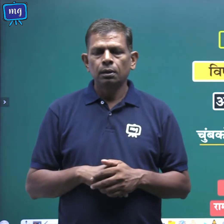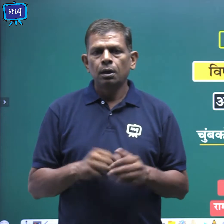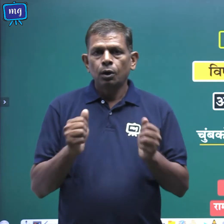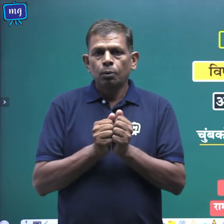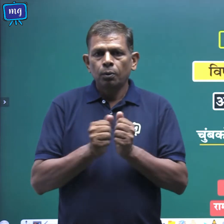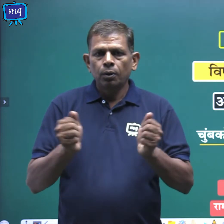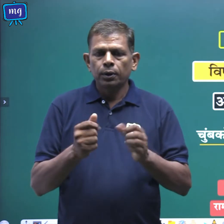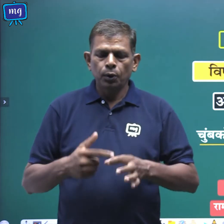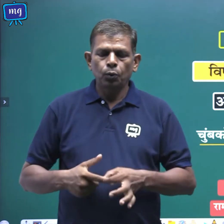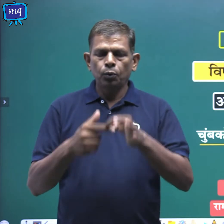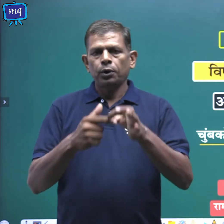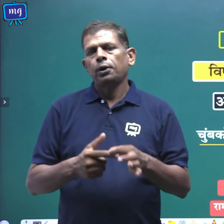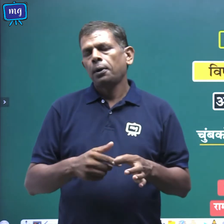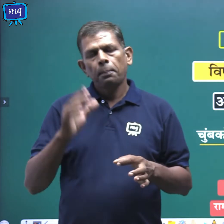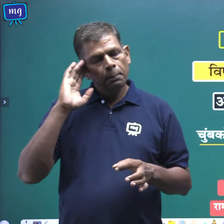चुंबक के गुणों के बारे में जाना।